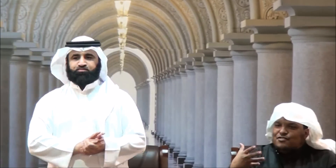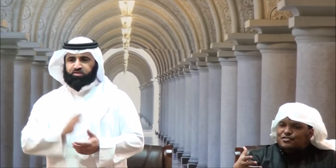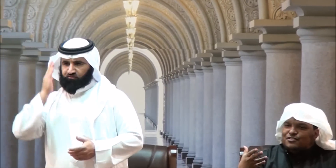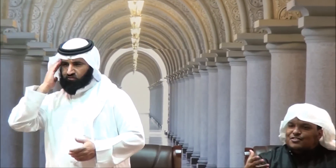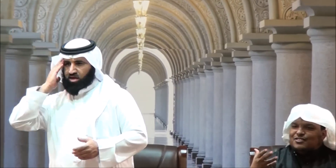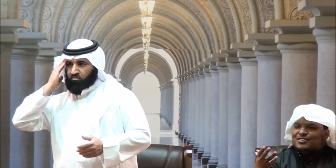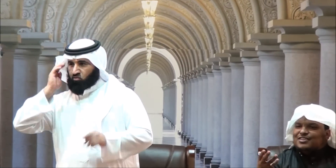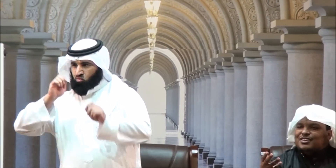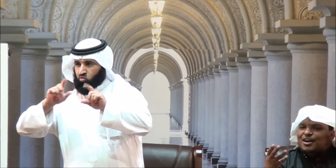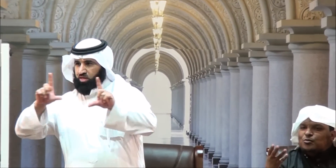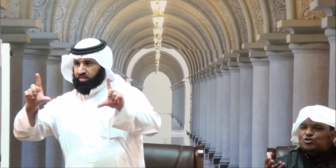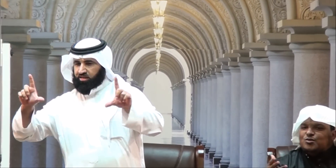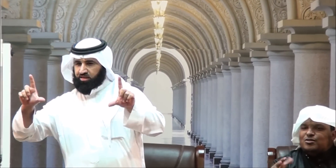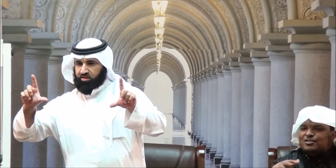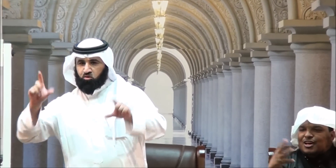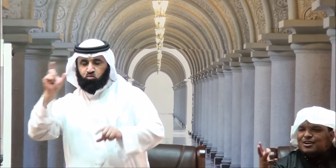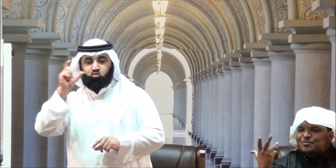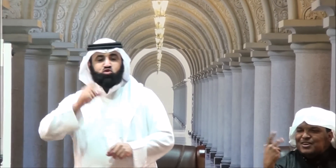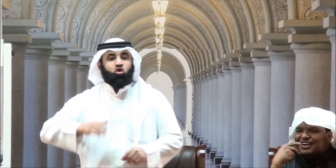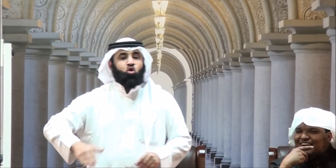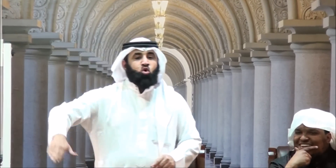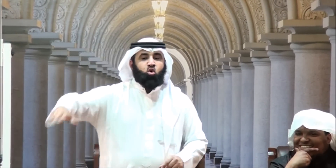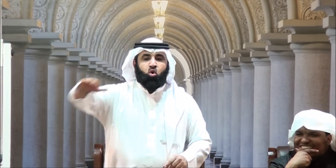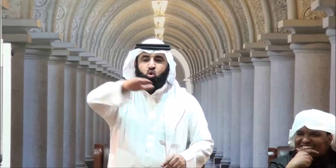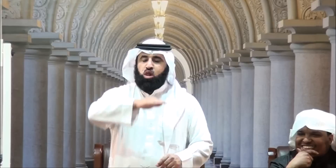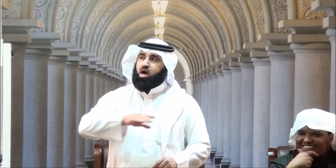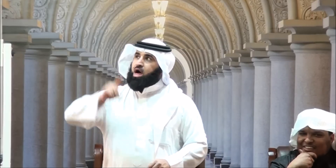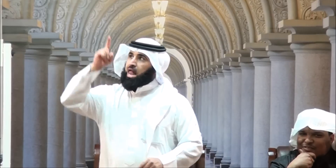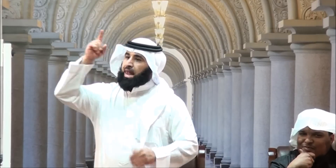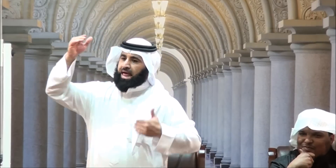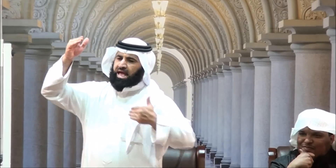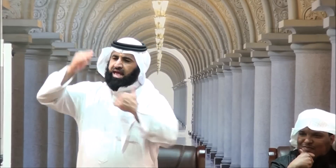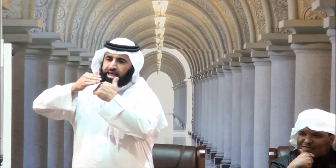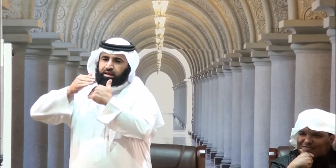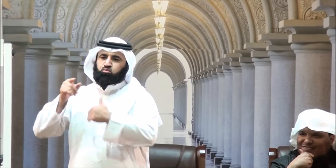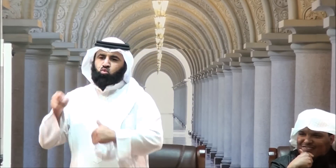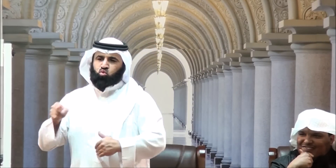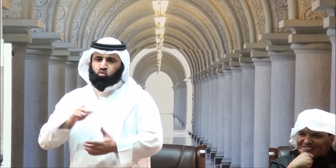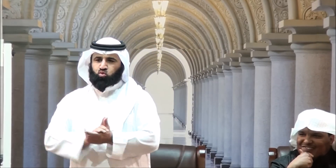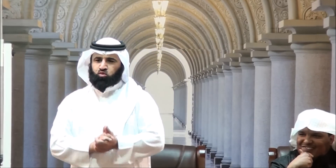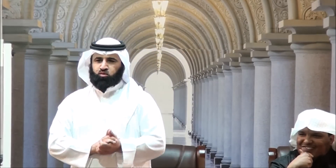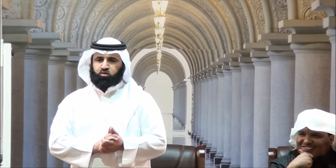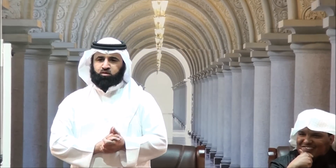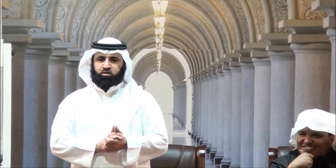عرفت كيف يا مسلم تتقرب من الله؟